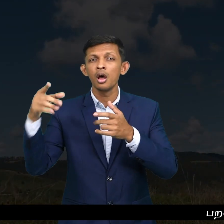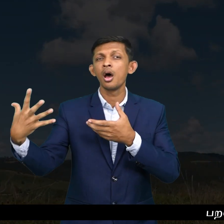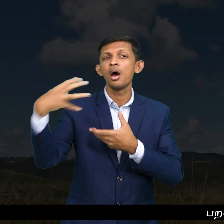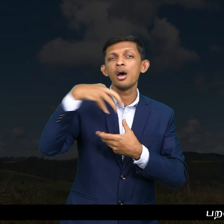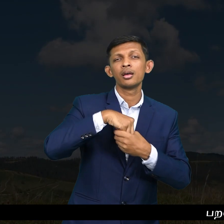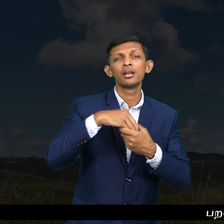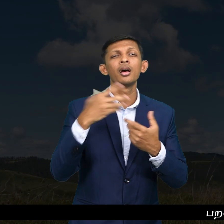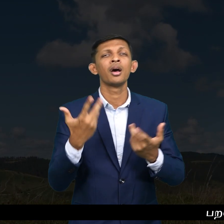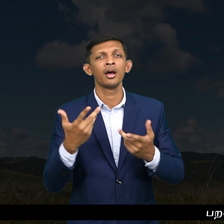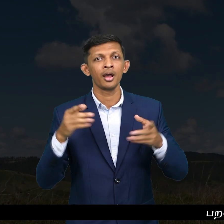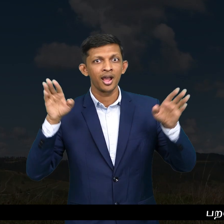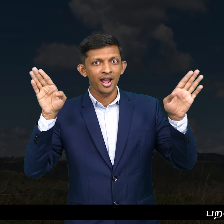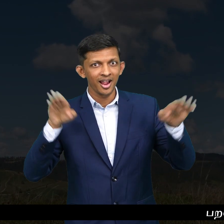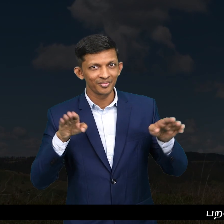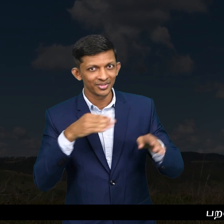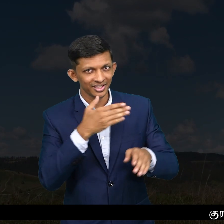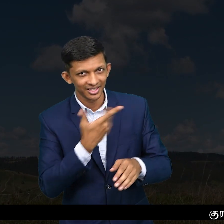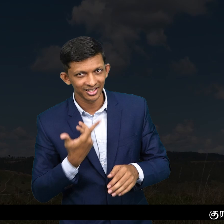பறவைகள்,